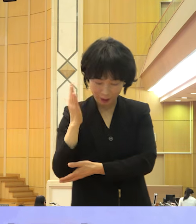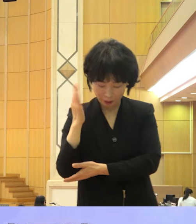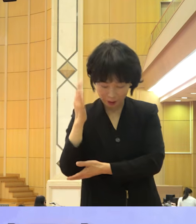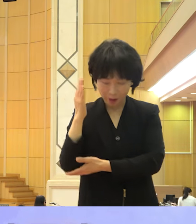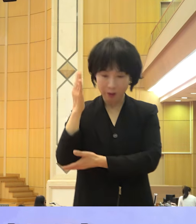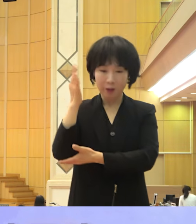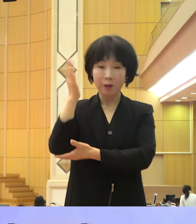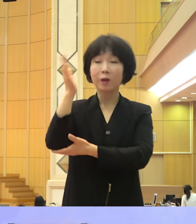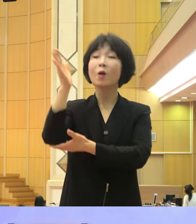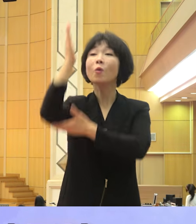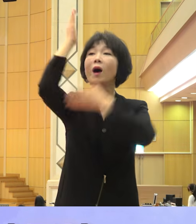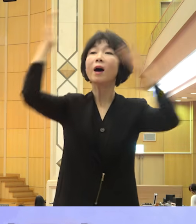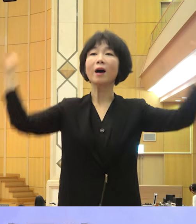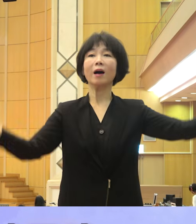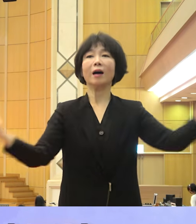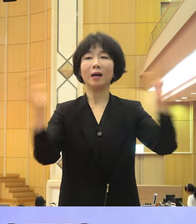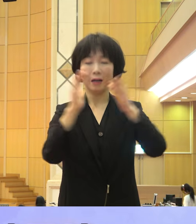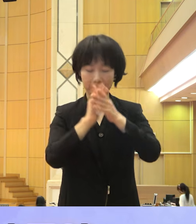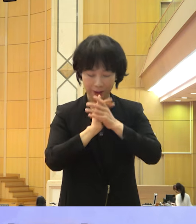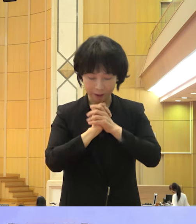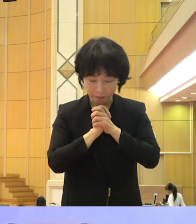영광.